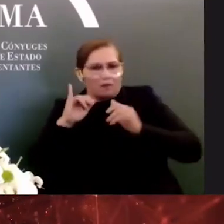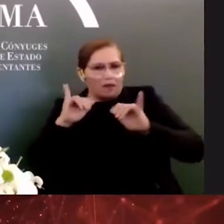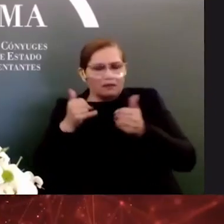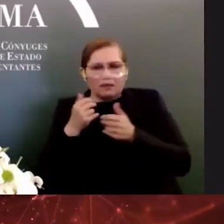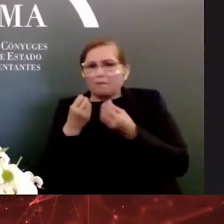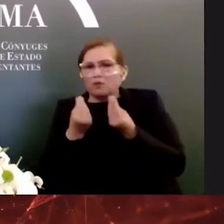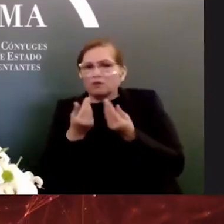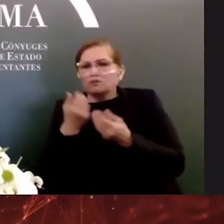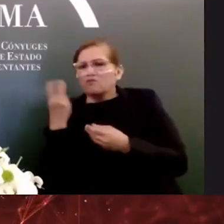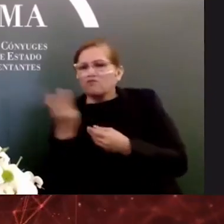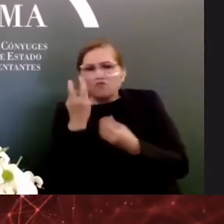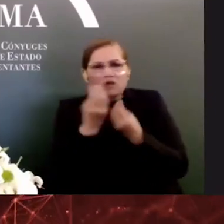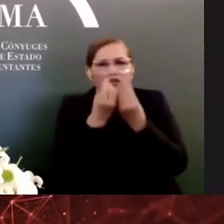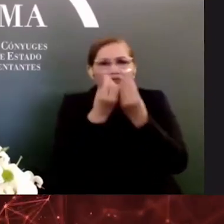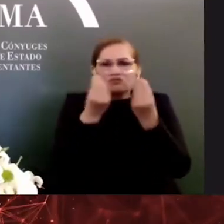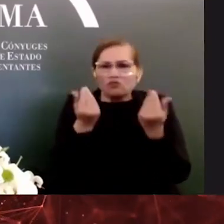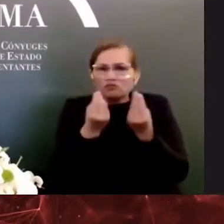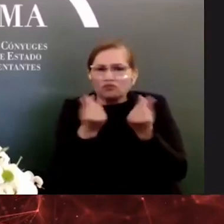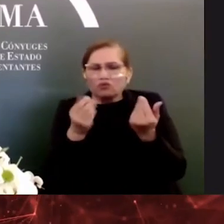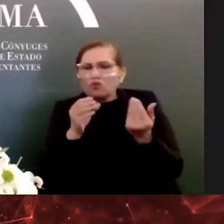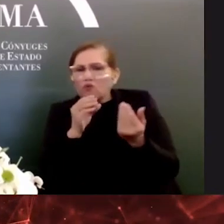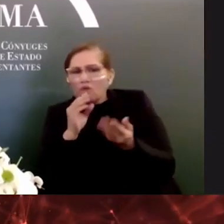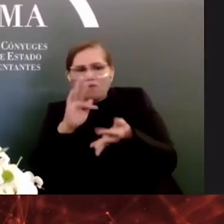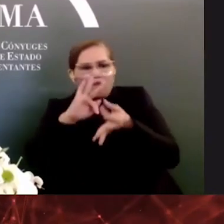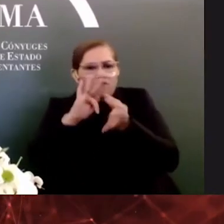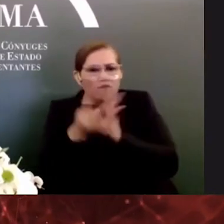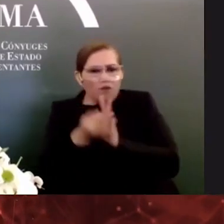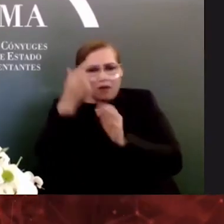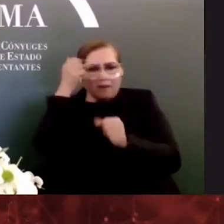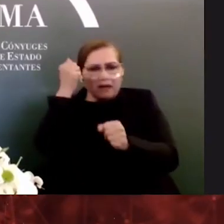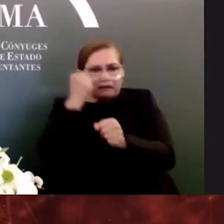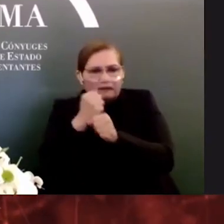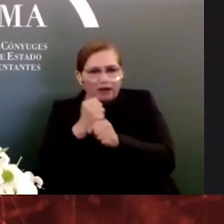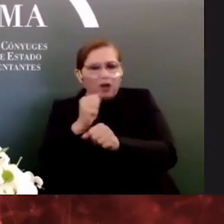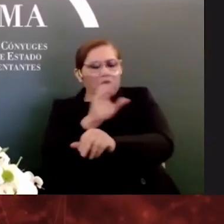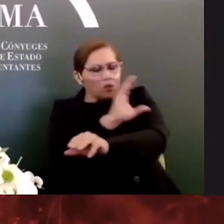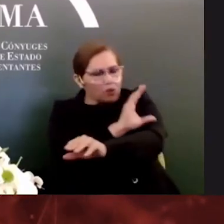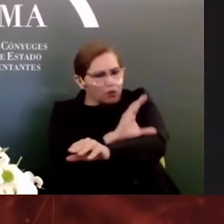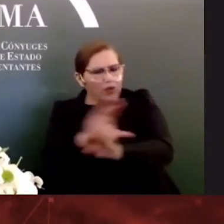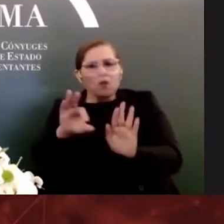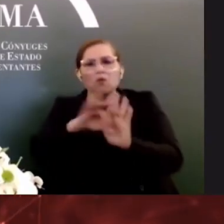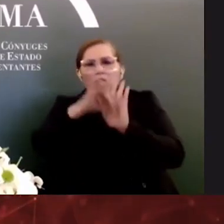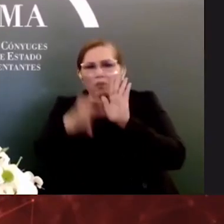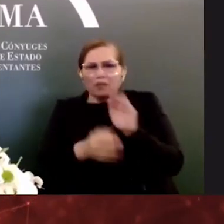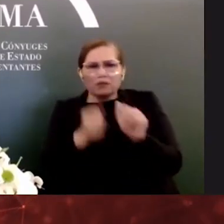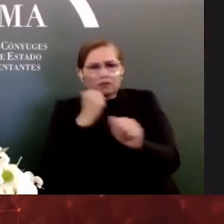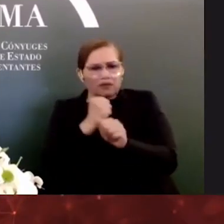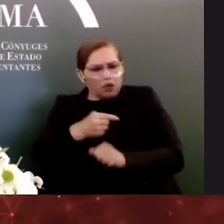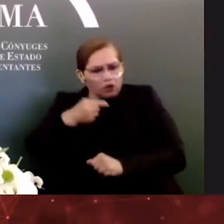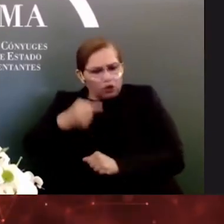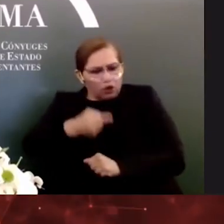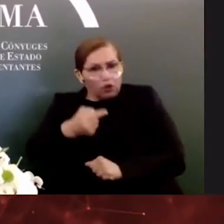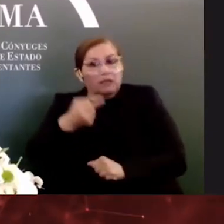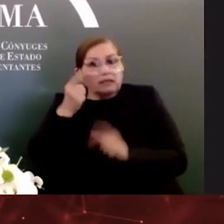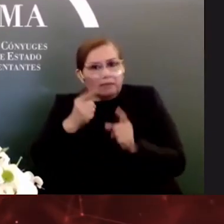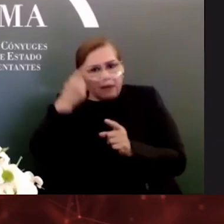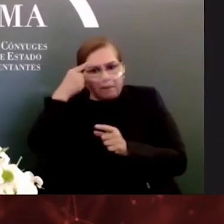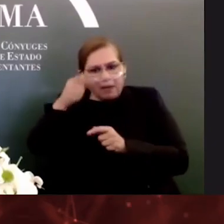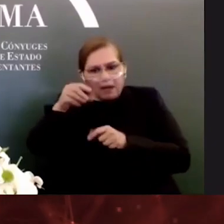la búsqueda de soluciones y buenas prácticas para poder seguir cumpliendo con sus tareas diarias y de